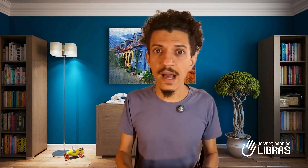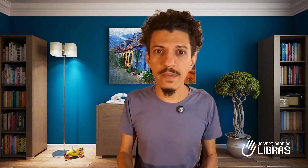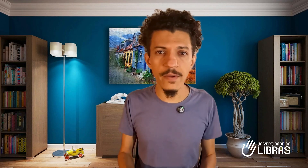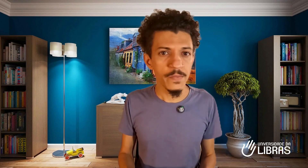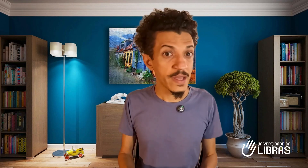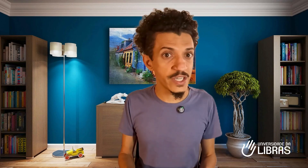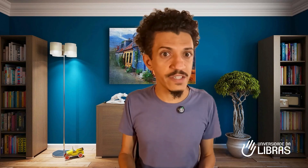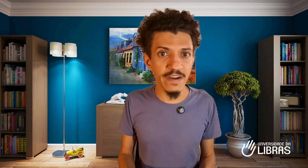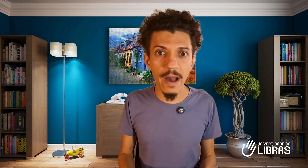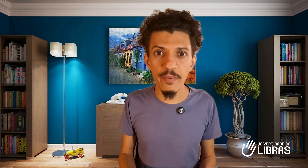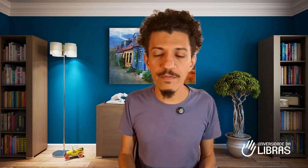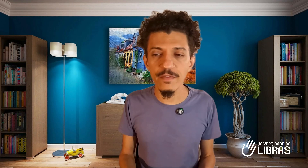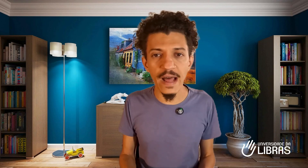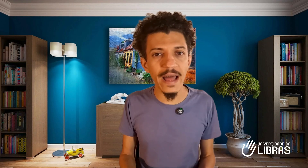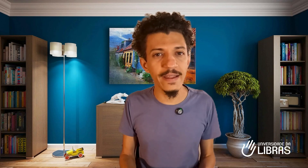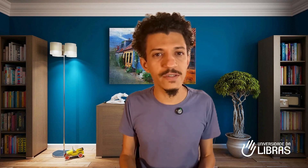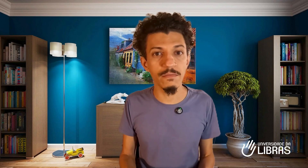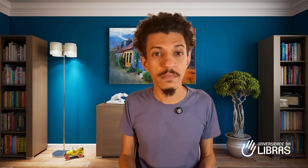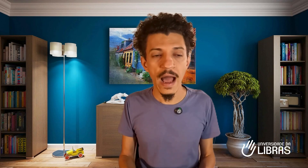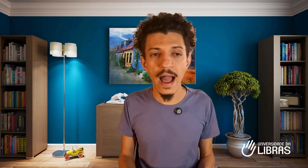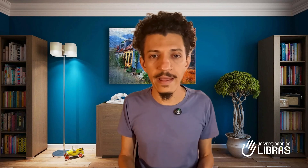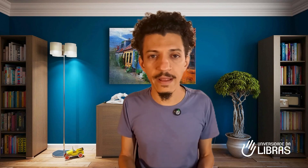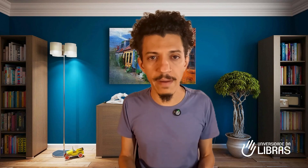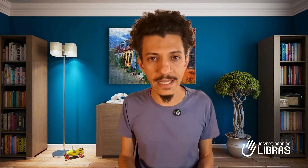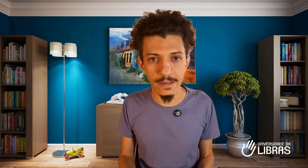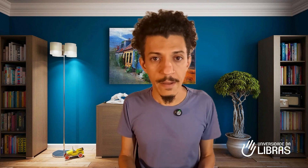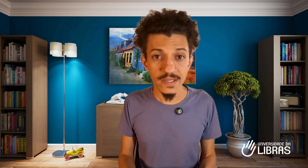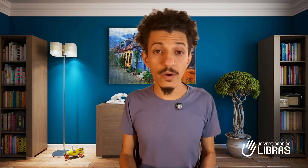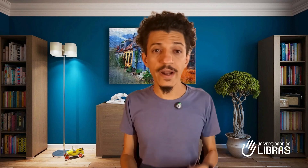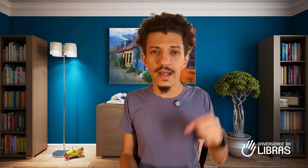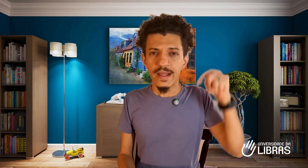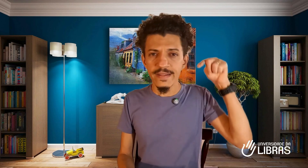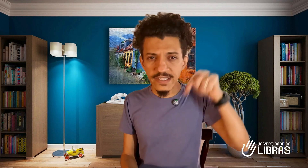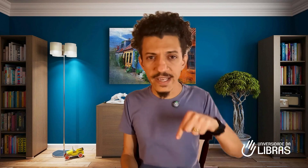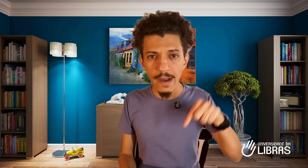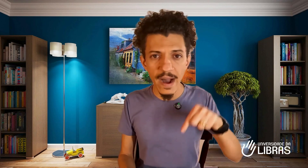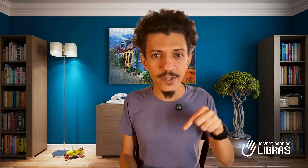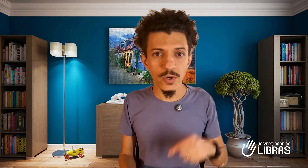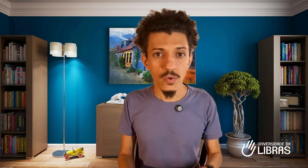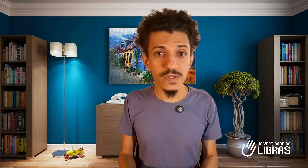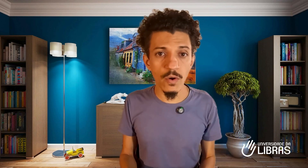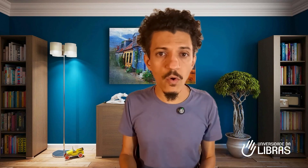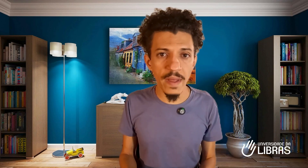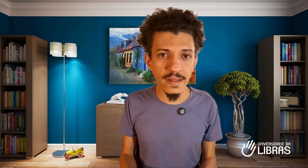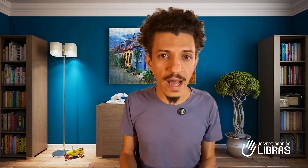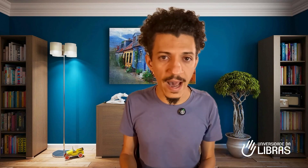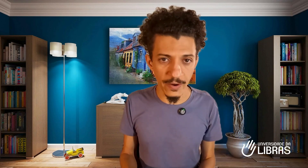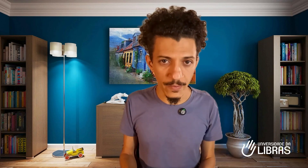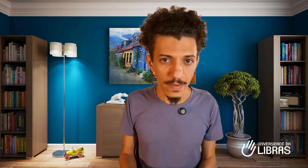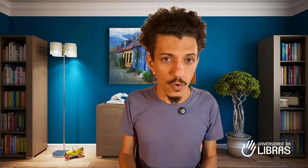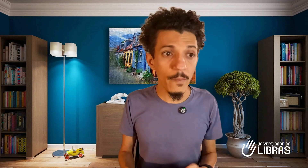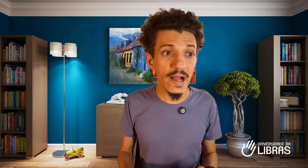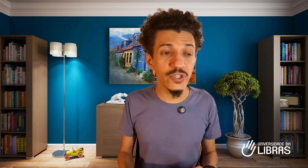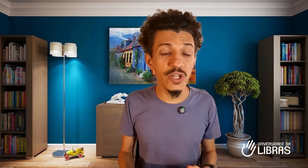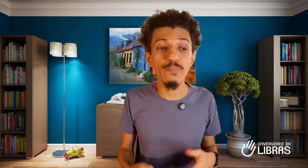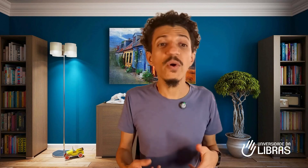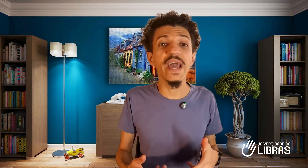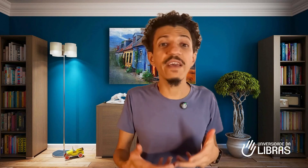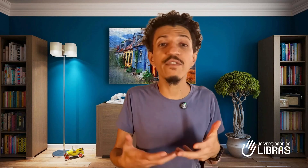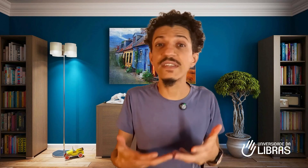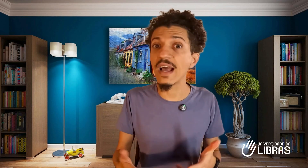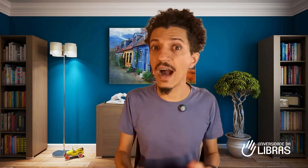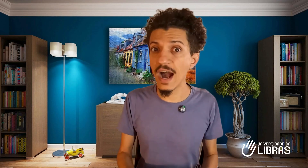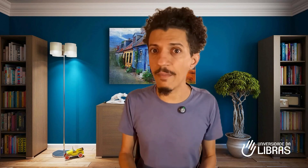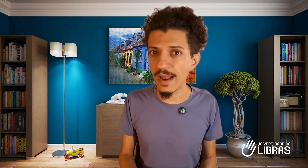esse caminho e a gente vai aprofundar nisso ainda mais. Mas agora, deixa aqui abaixo o seu comentário. Compartilhe por